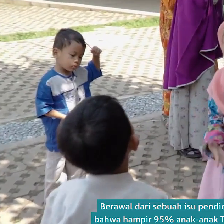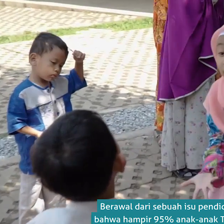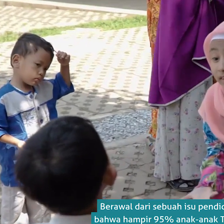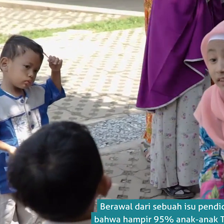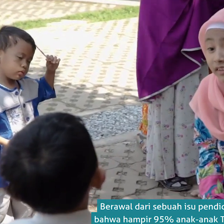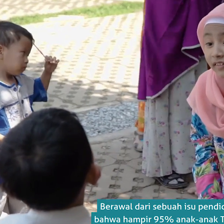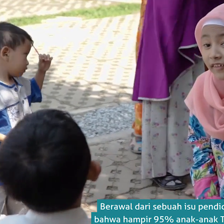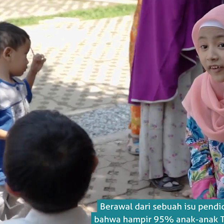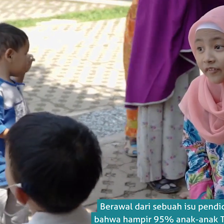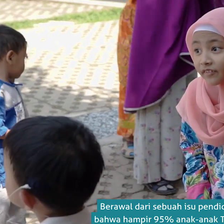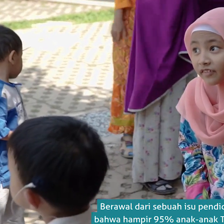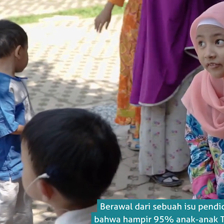95% anak-anak tuli muslim